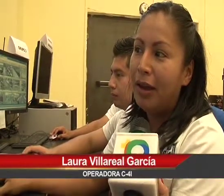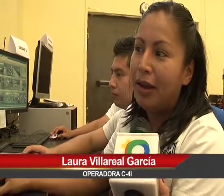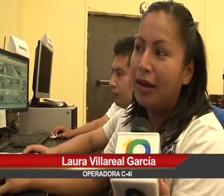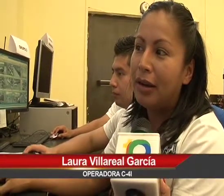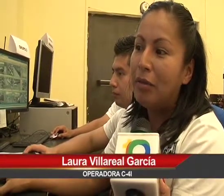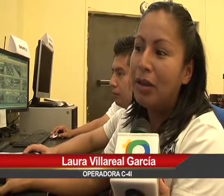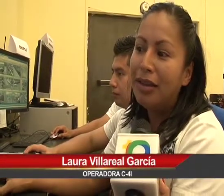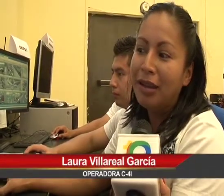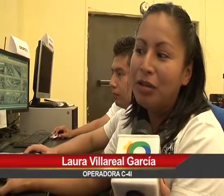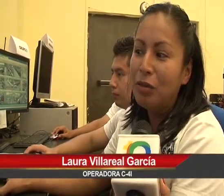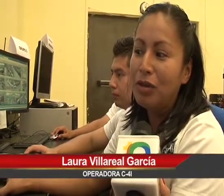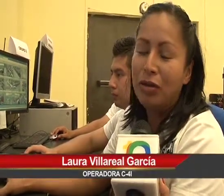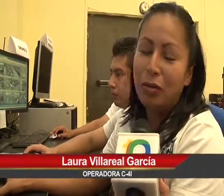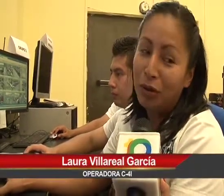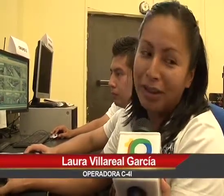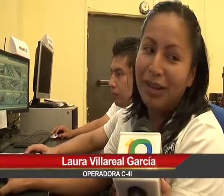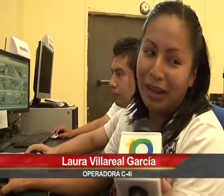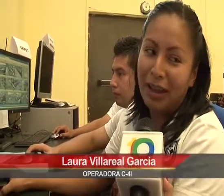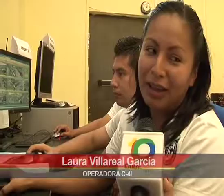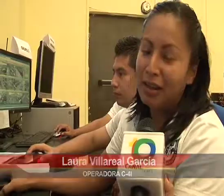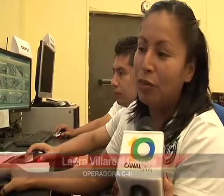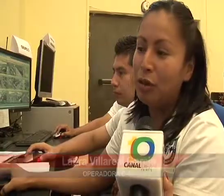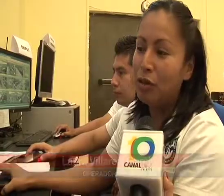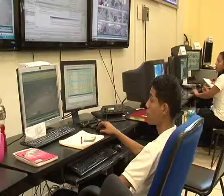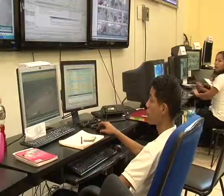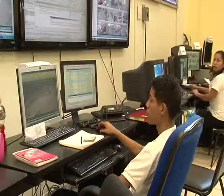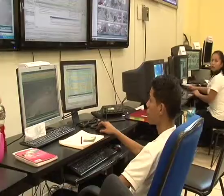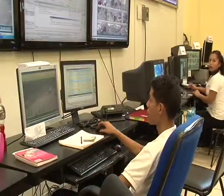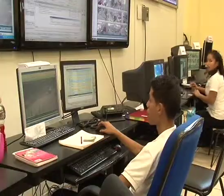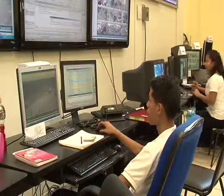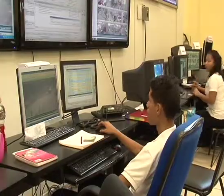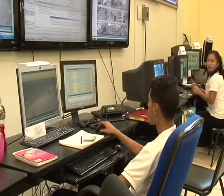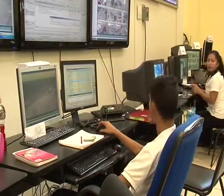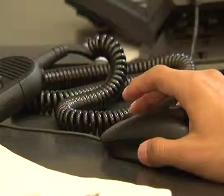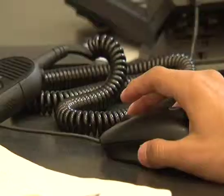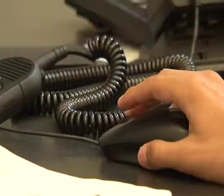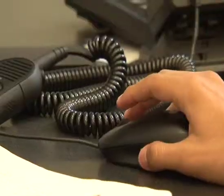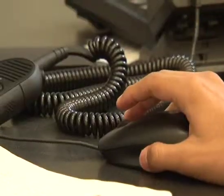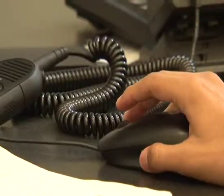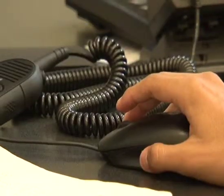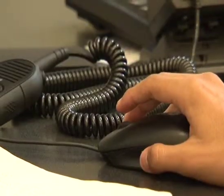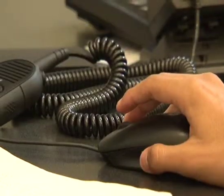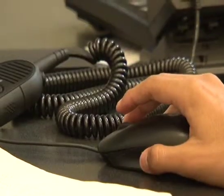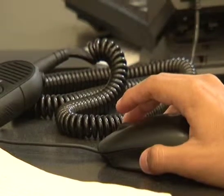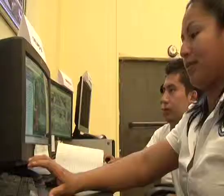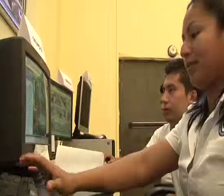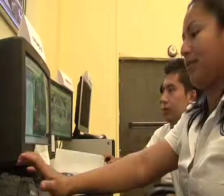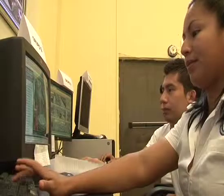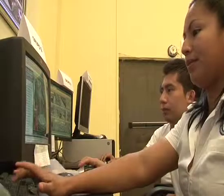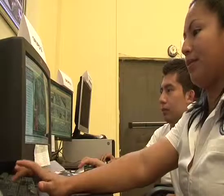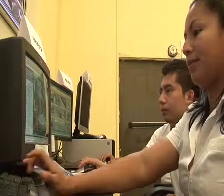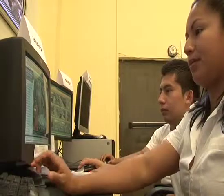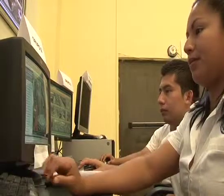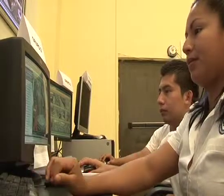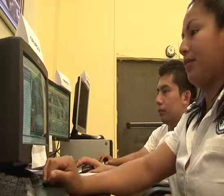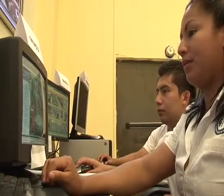Realmente ellos pues, son muy inteligentes y han puesto mucho de su parte para aprender. en un momento se nos ha dificultado en el momento